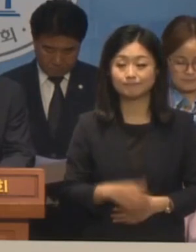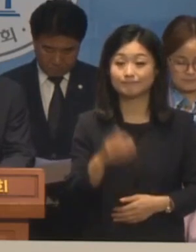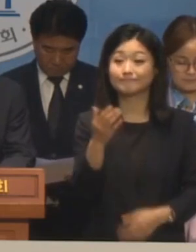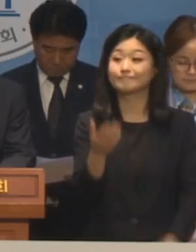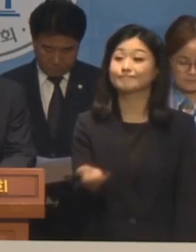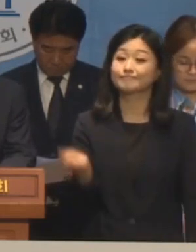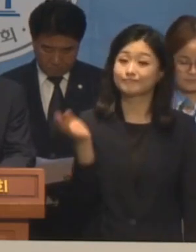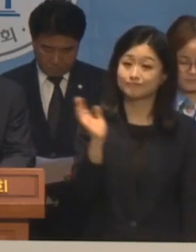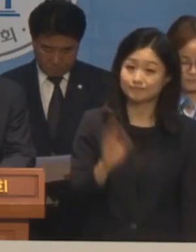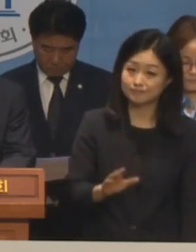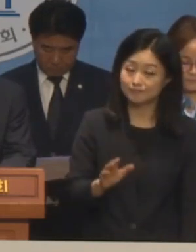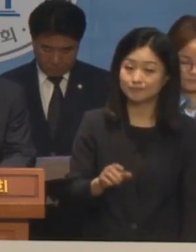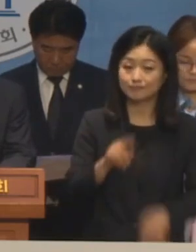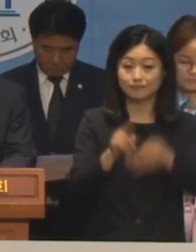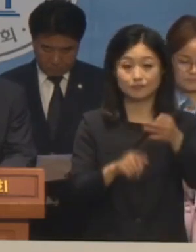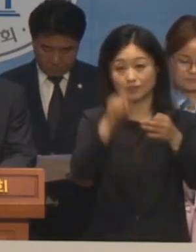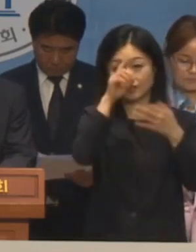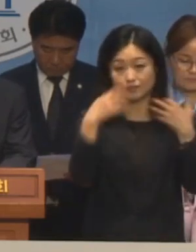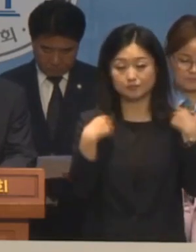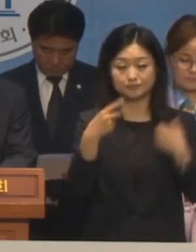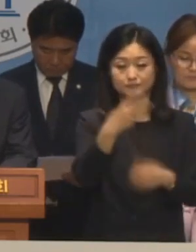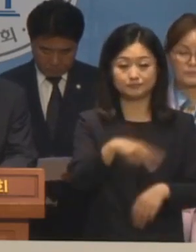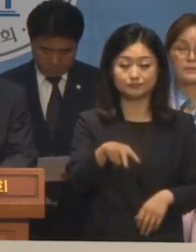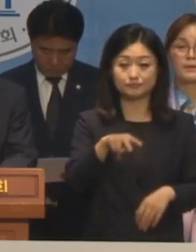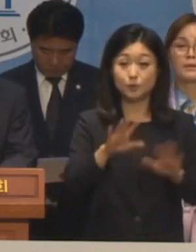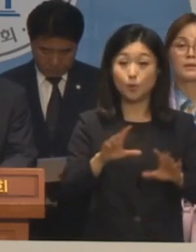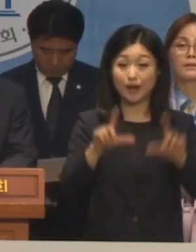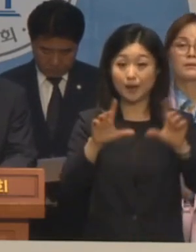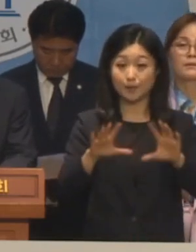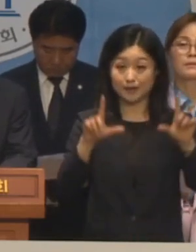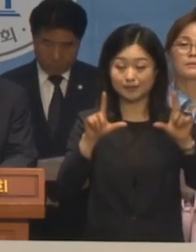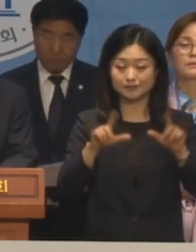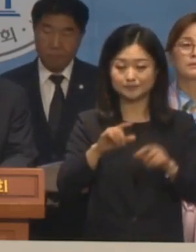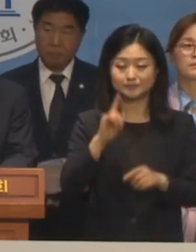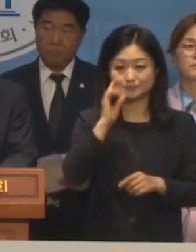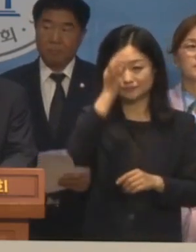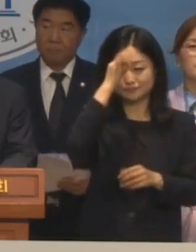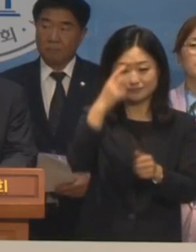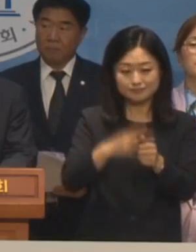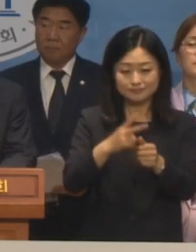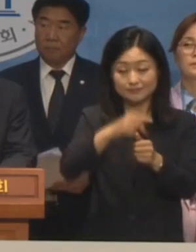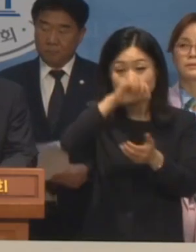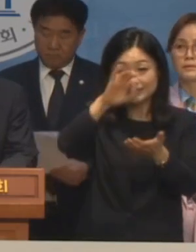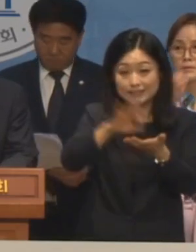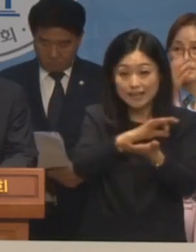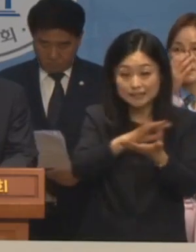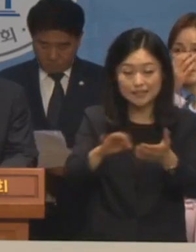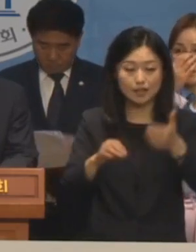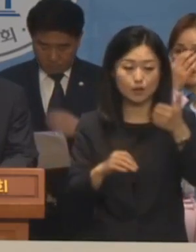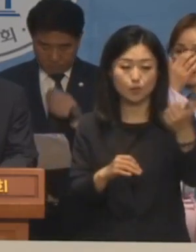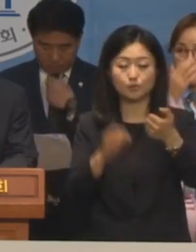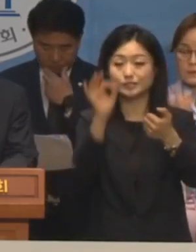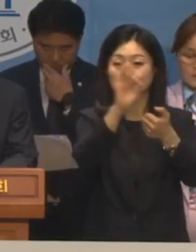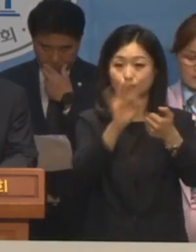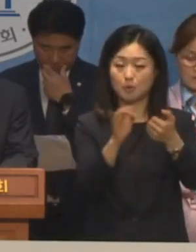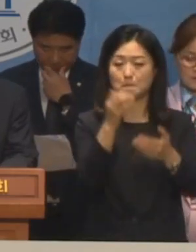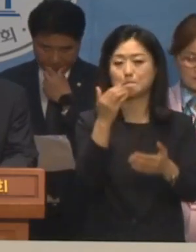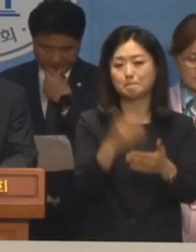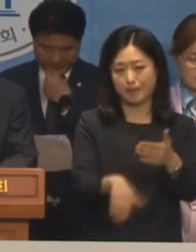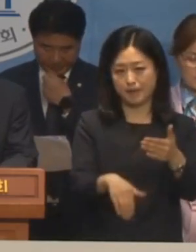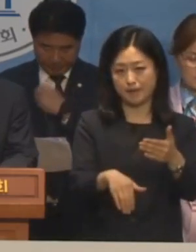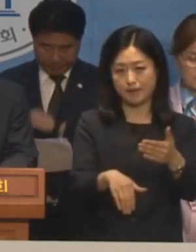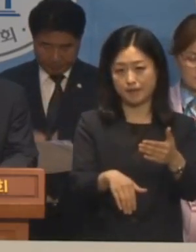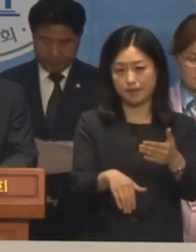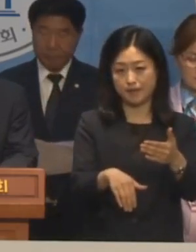하지만 윤석열 정부는 2024년 학교 예술 강사 지원 사업 예산 50%를